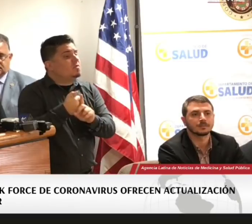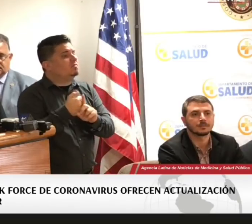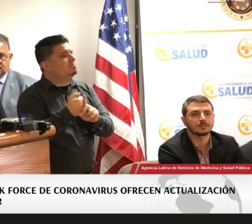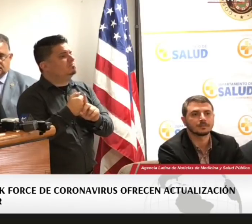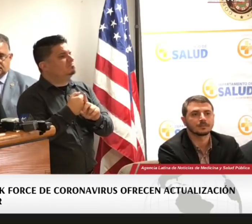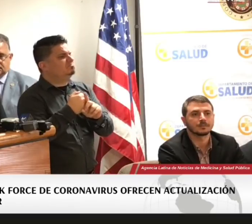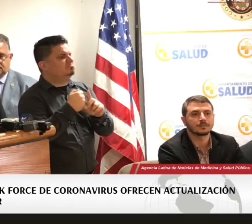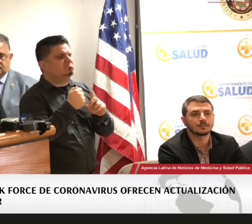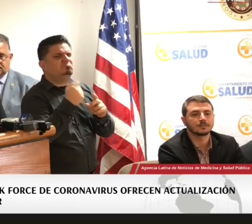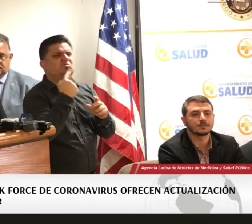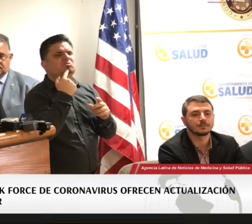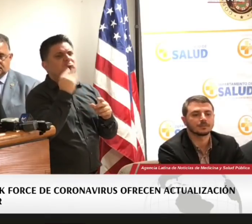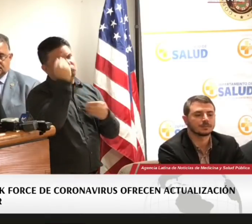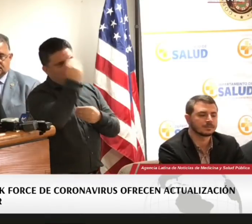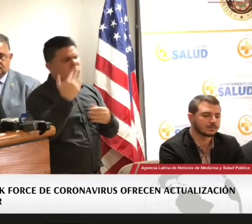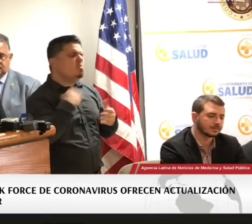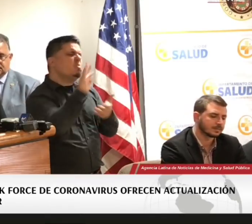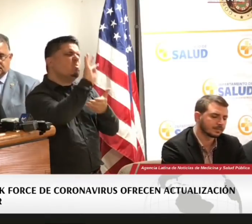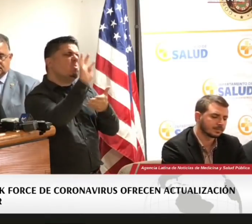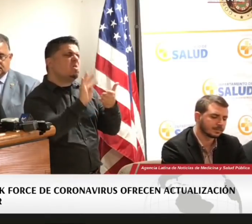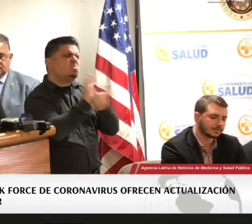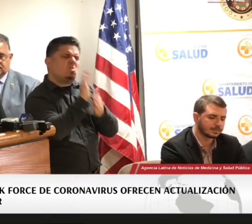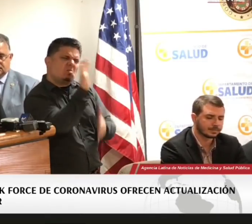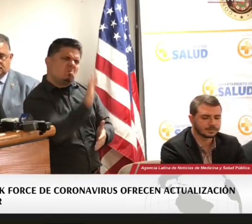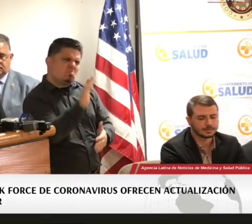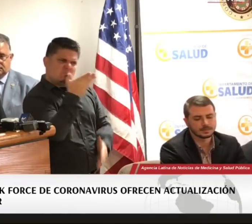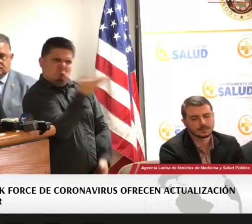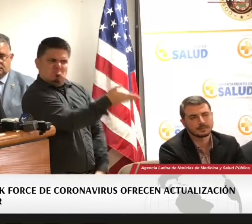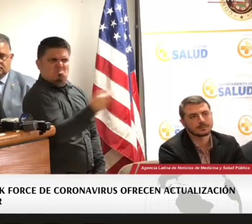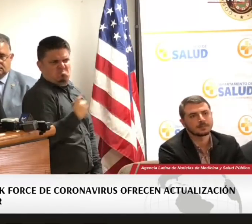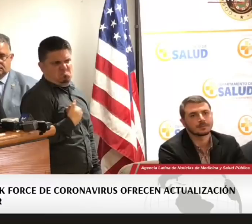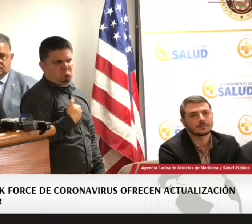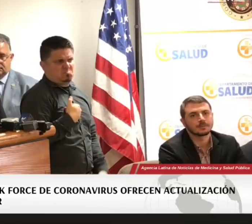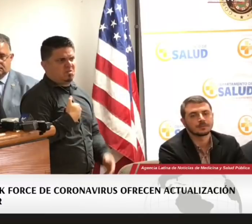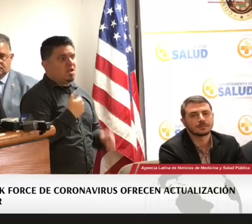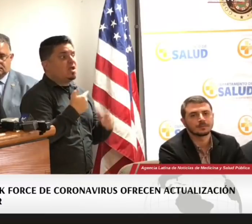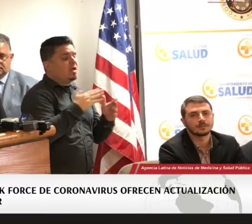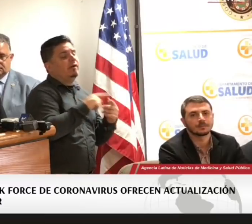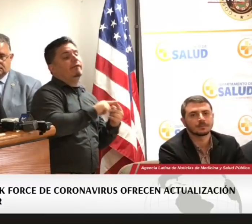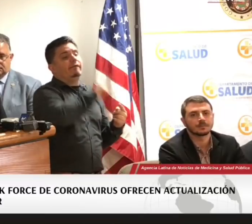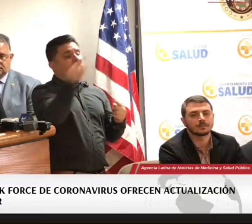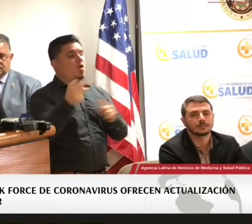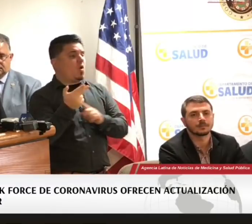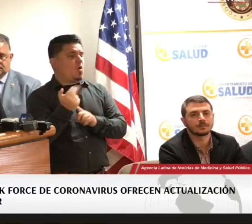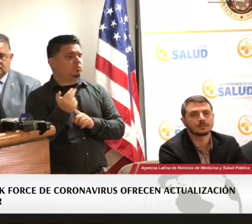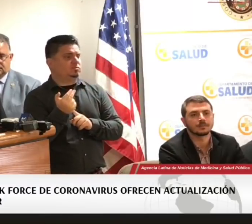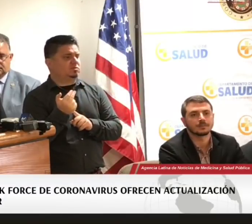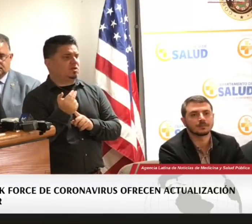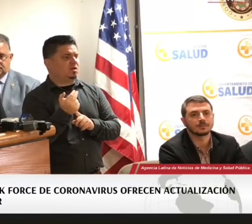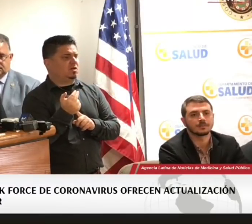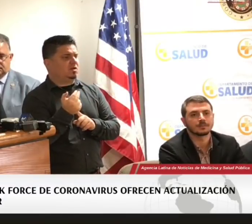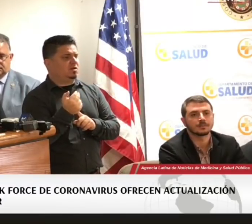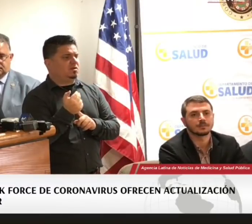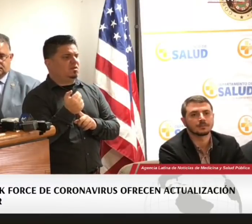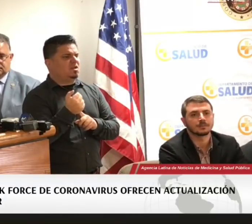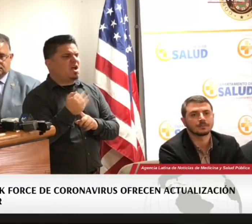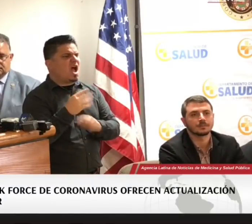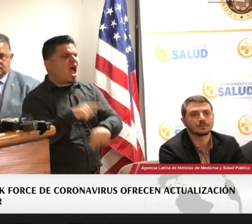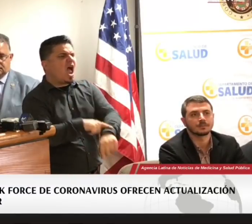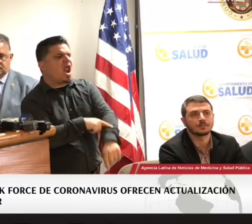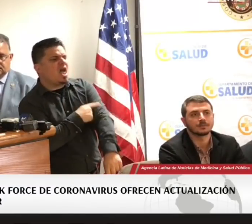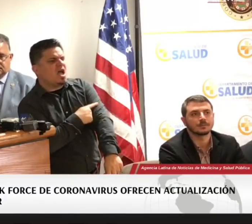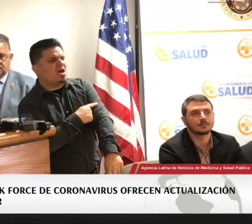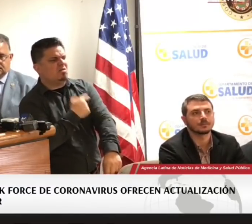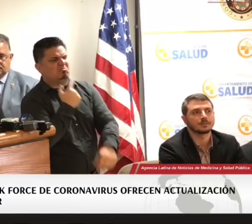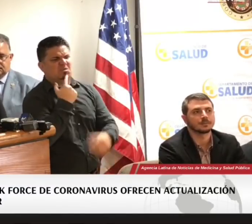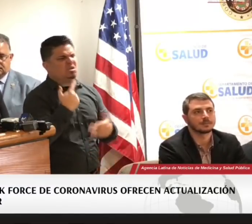4 horas. Cuando él estuvo en el otro lugar, no certifica la duración de tanto tiempo, y eso entonces